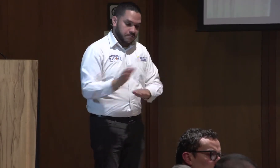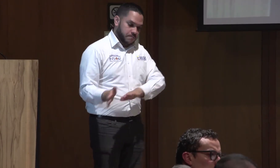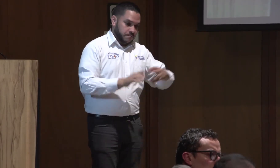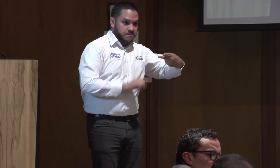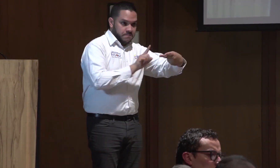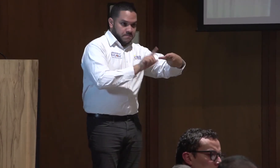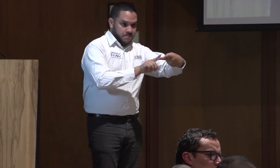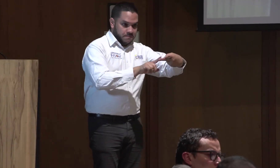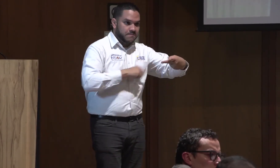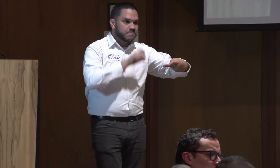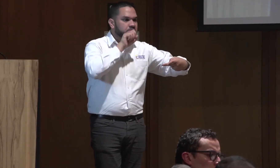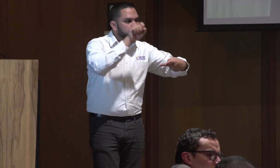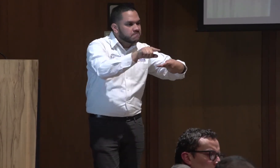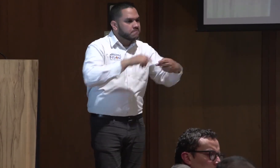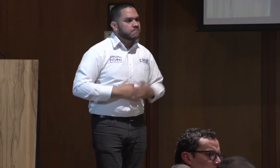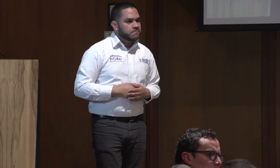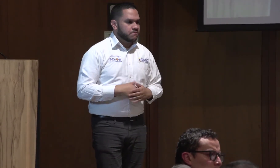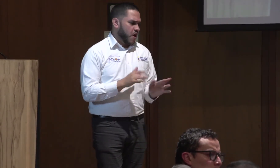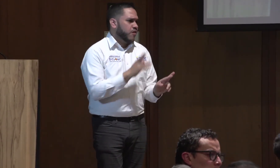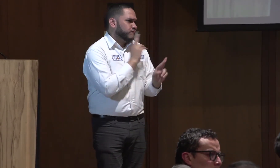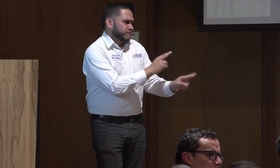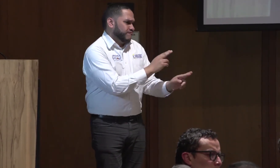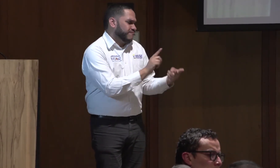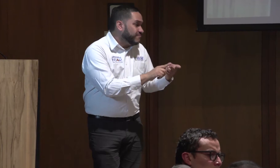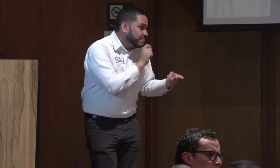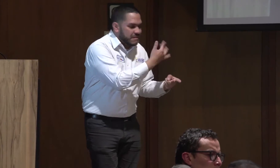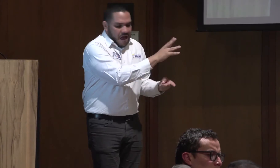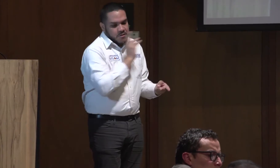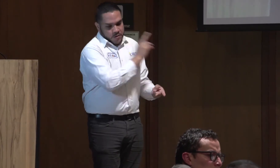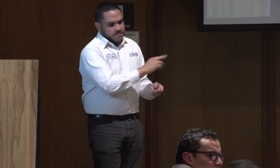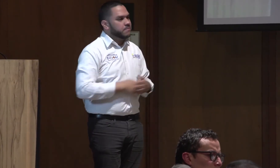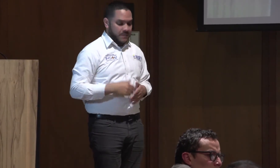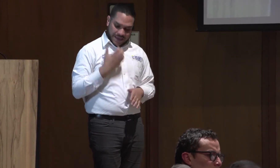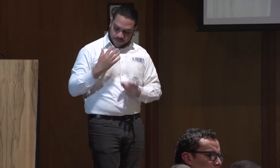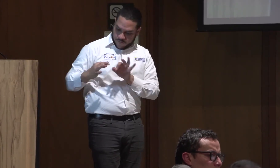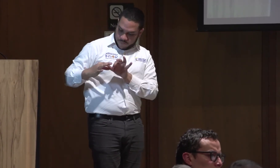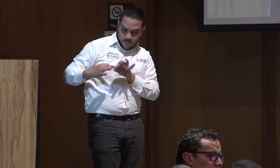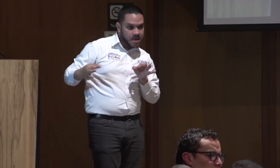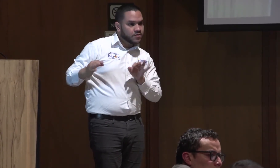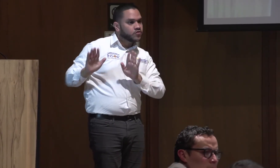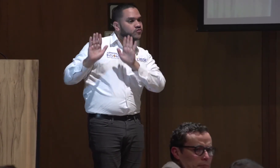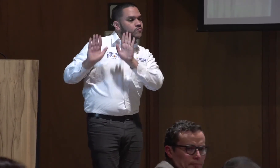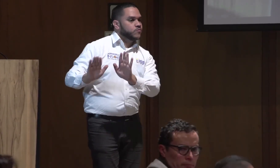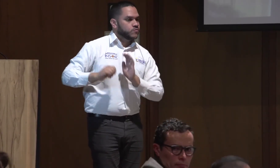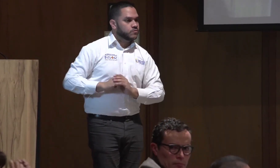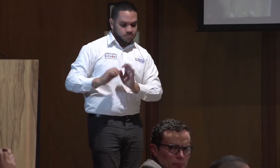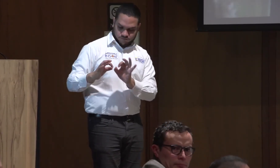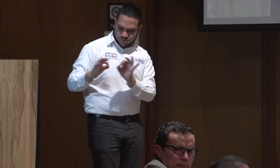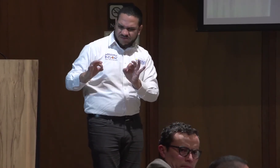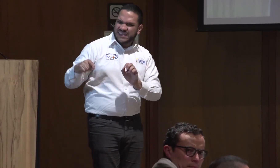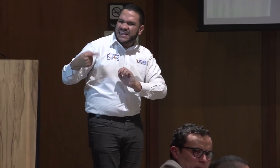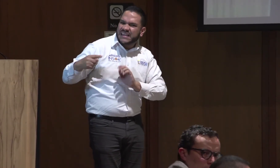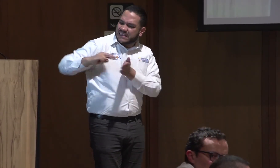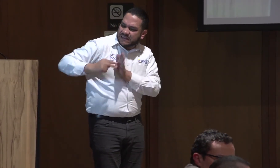pregunta ya parcialmente está contestada y es que si hay una frase que tiene una